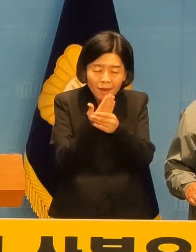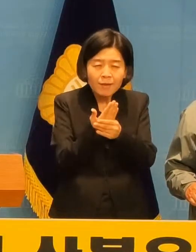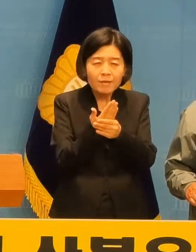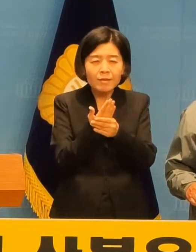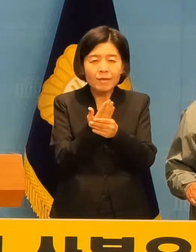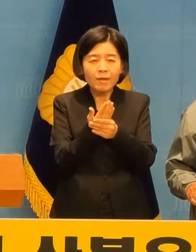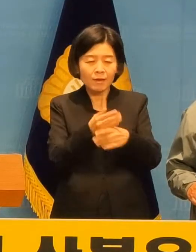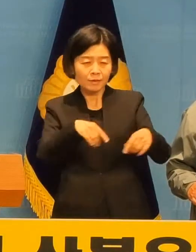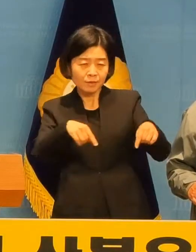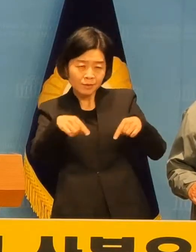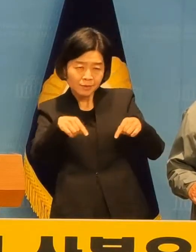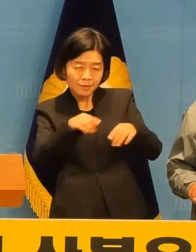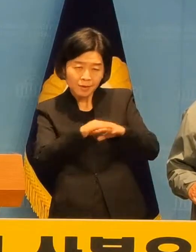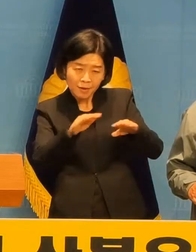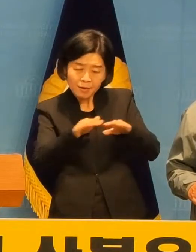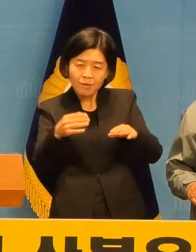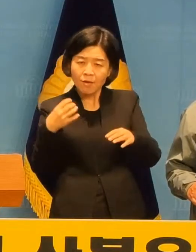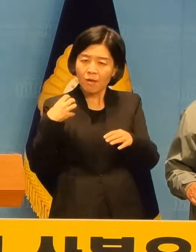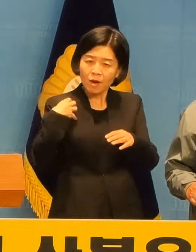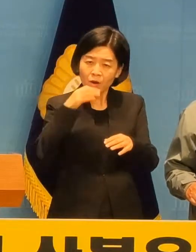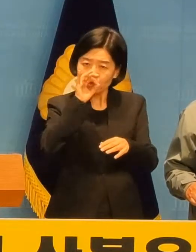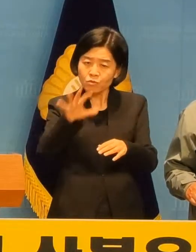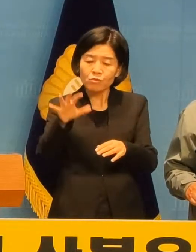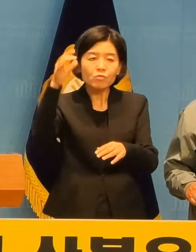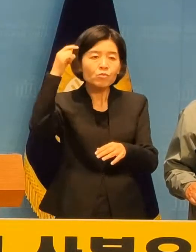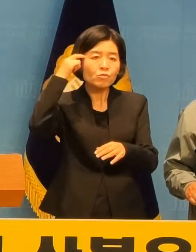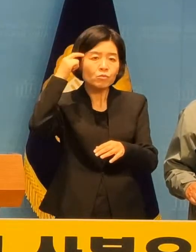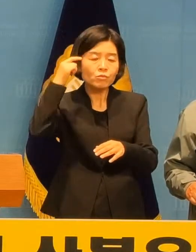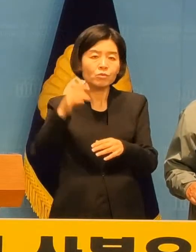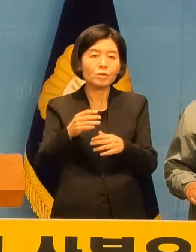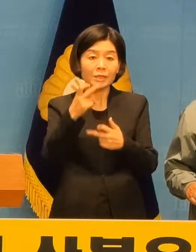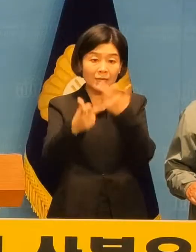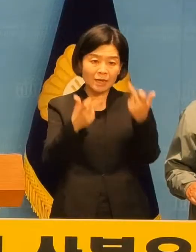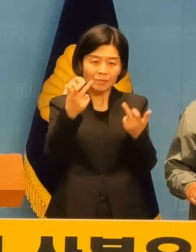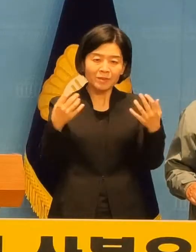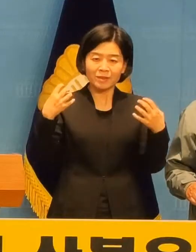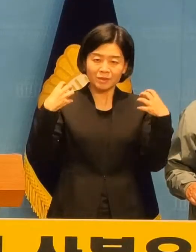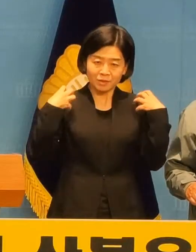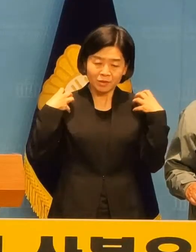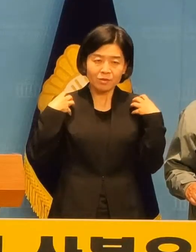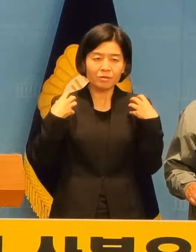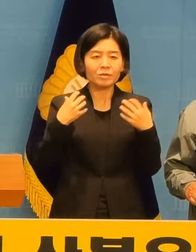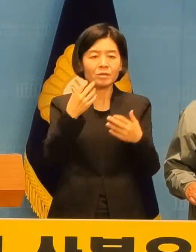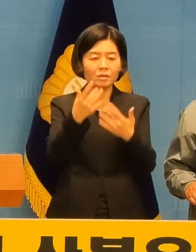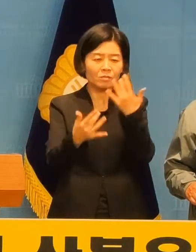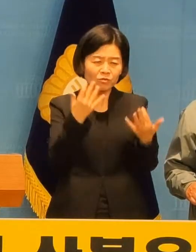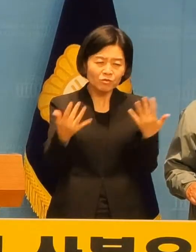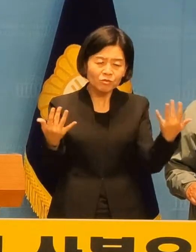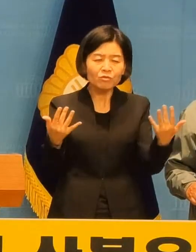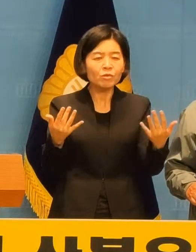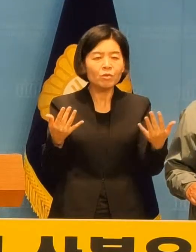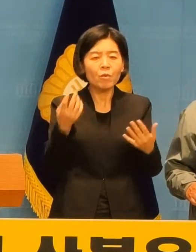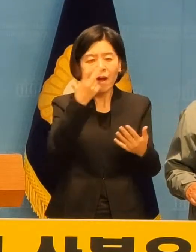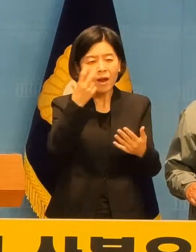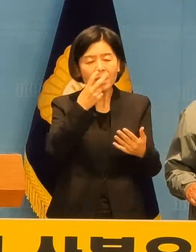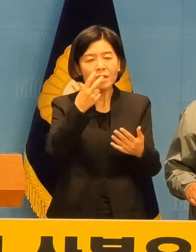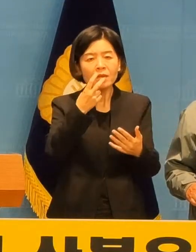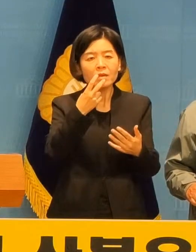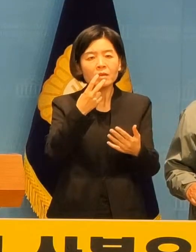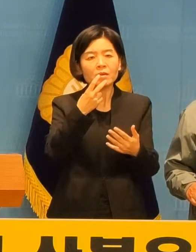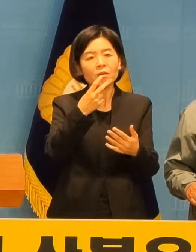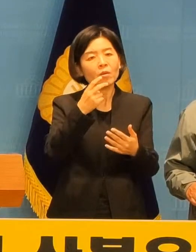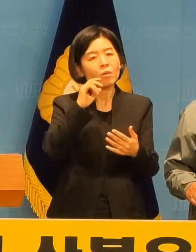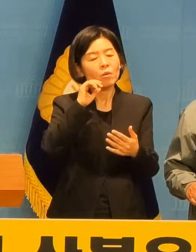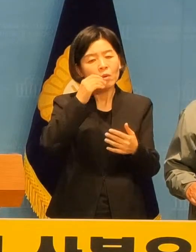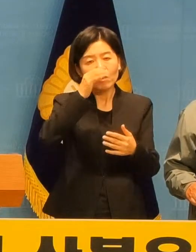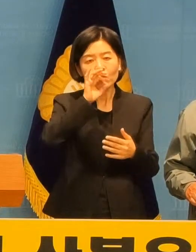왜 제 역할을 하지 못하였는가? 산림청의 산불 관리 시스템은 왜 무력했는가?